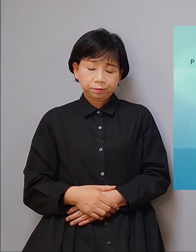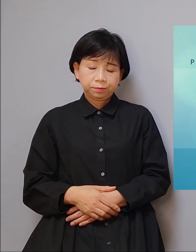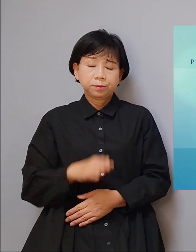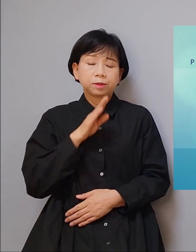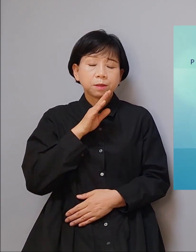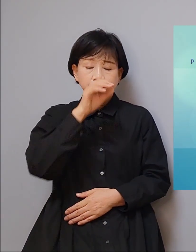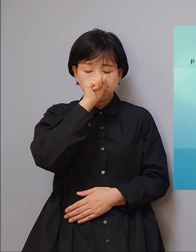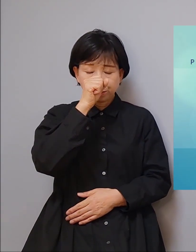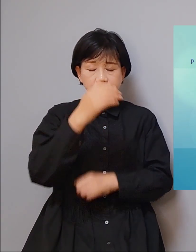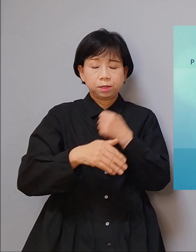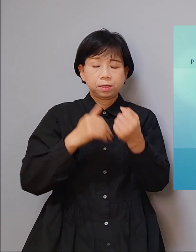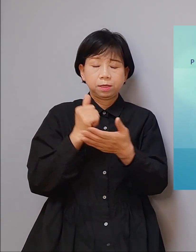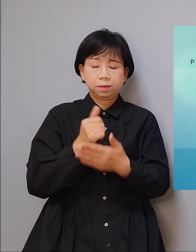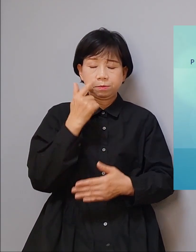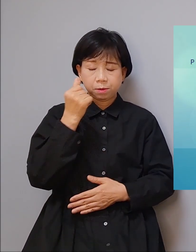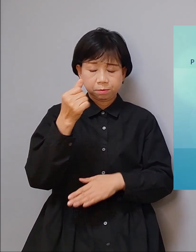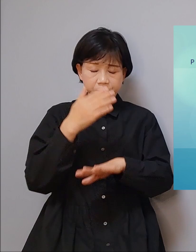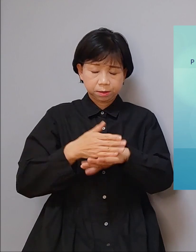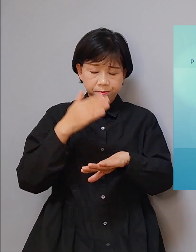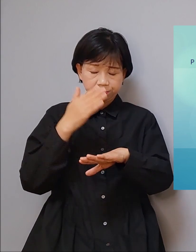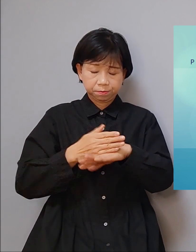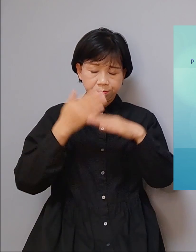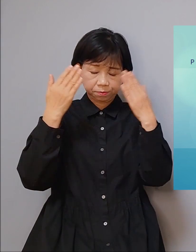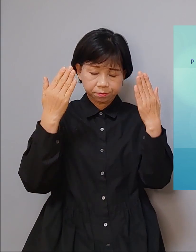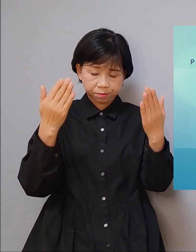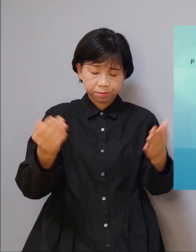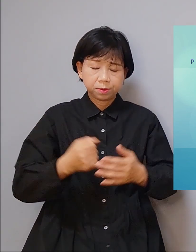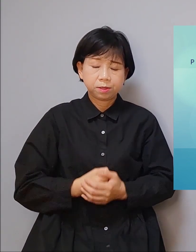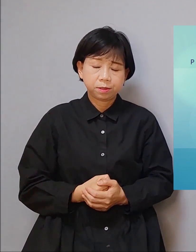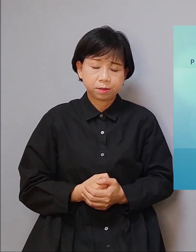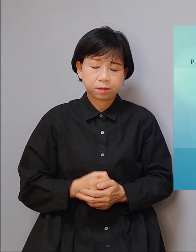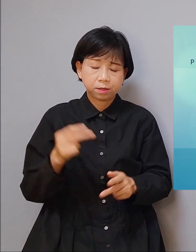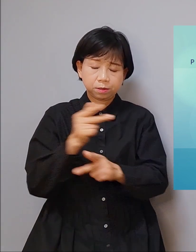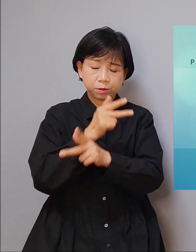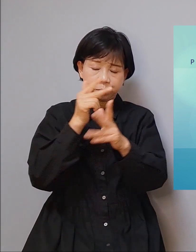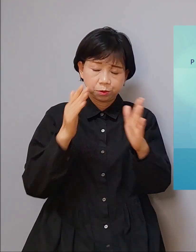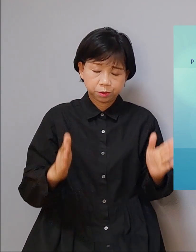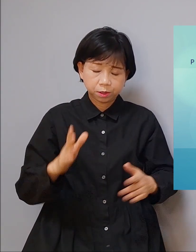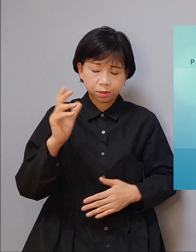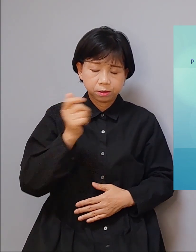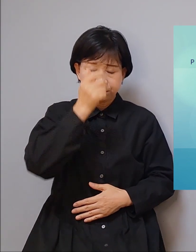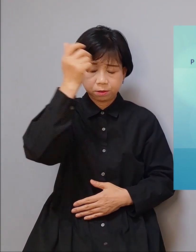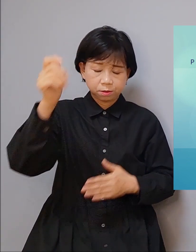참 좋으신 하나님 아버지 감사합니다. 한 주간 성령